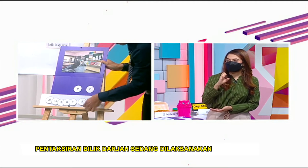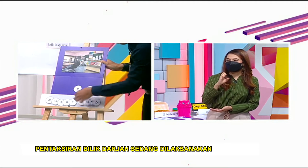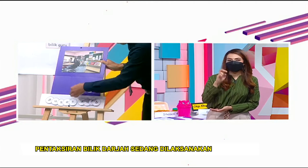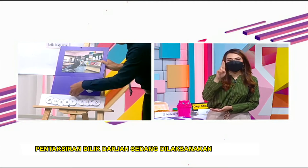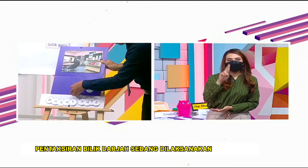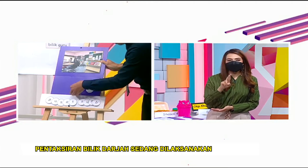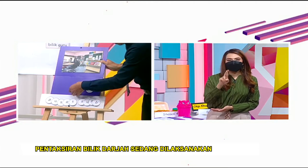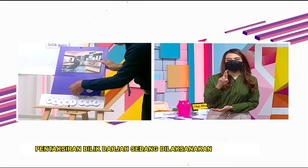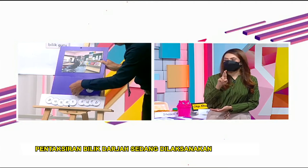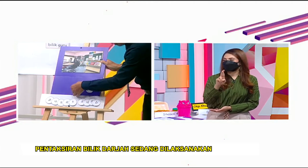Betul. E. R. E.